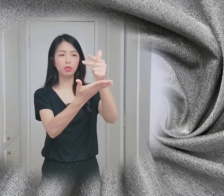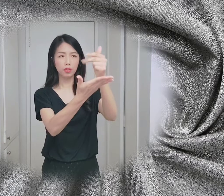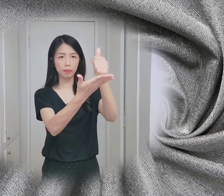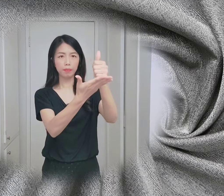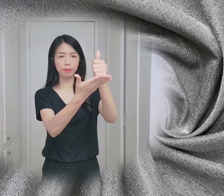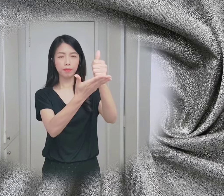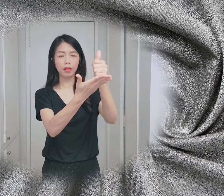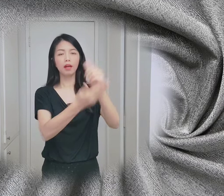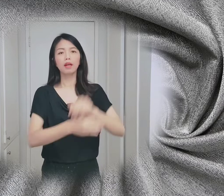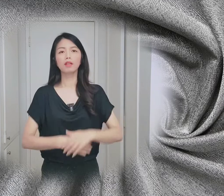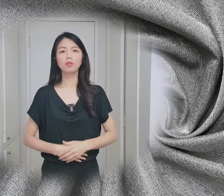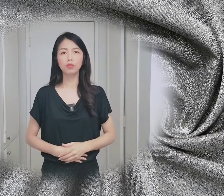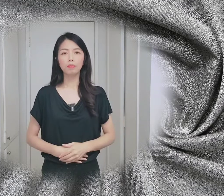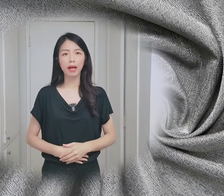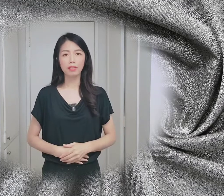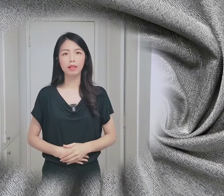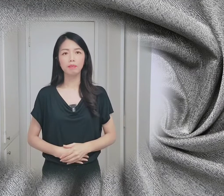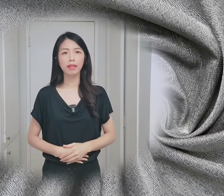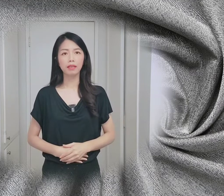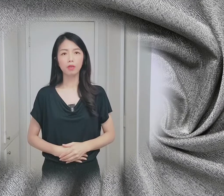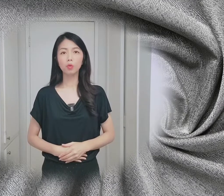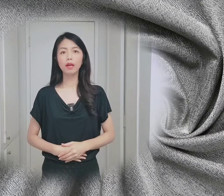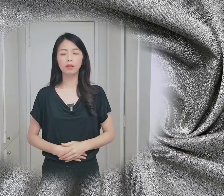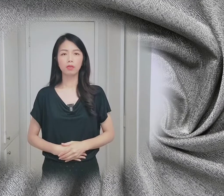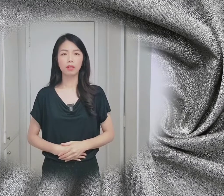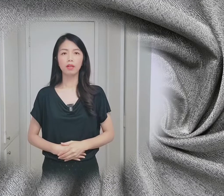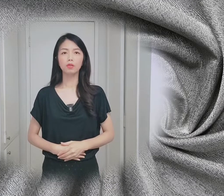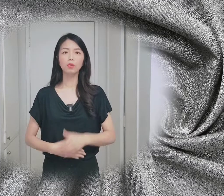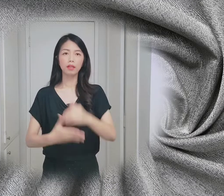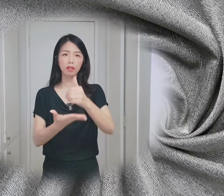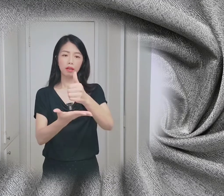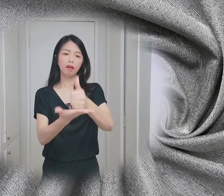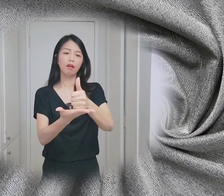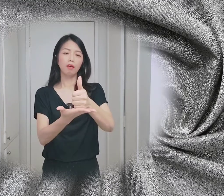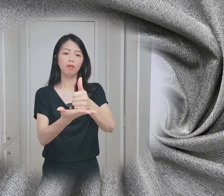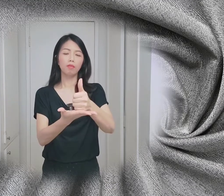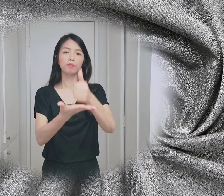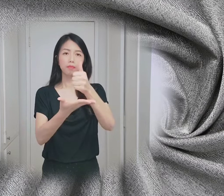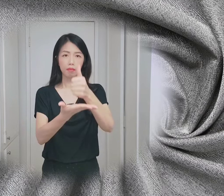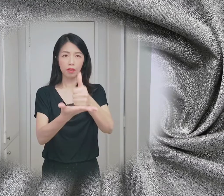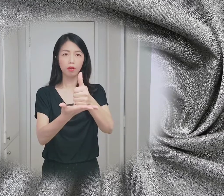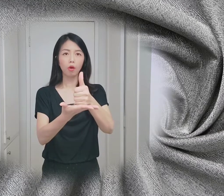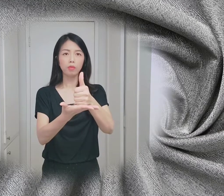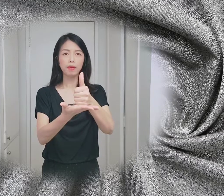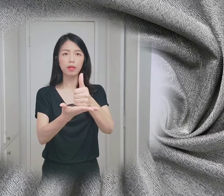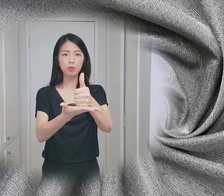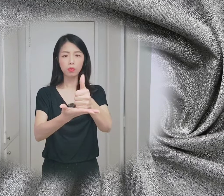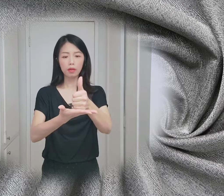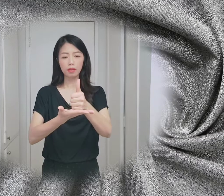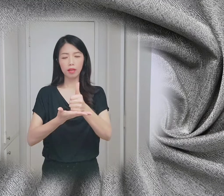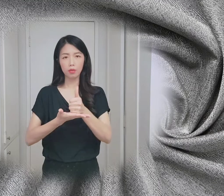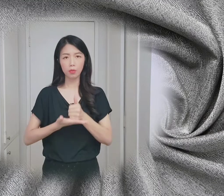주님이에요. 주님. 그리고 주님 맞으리. 맞다. 초대하는 거잖아요. 초대는 이렇게 엄지만